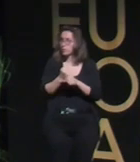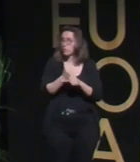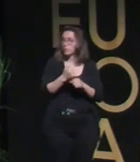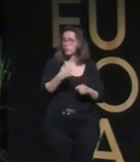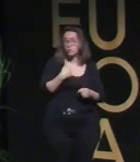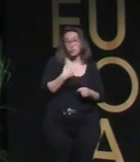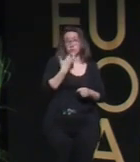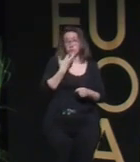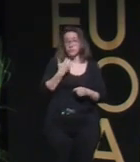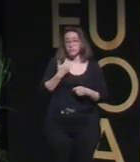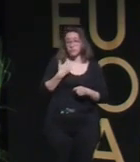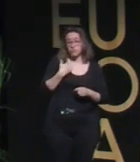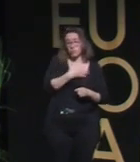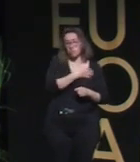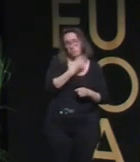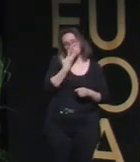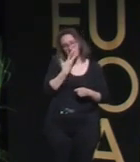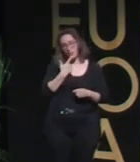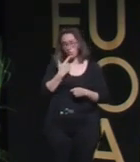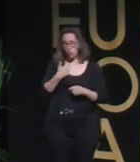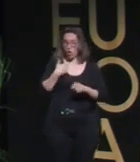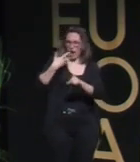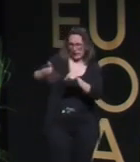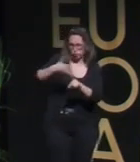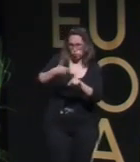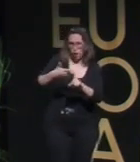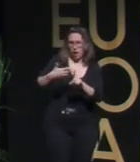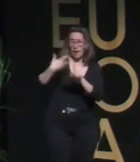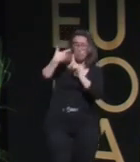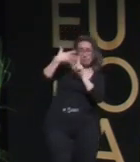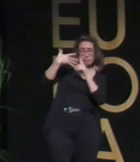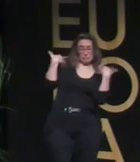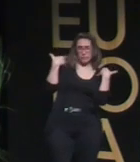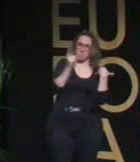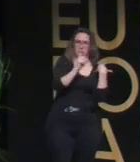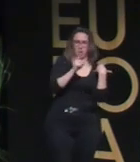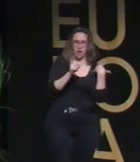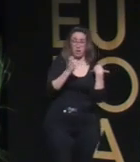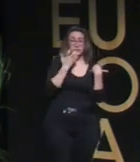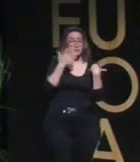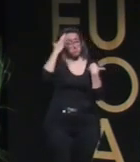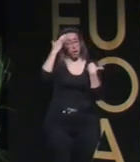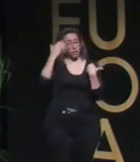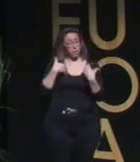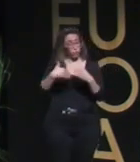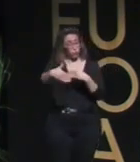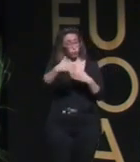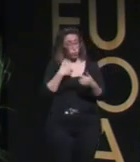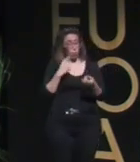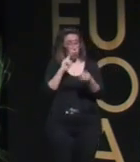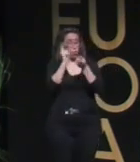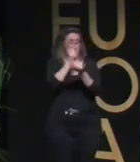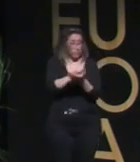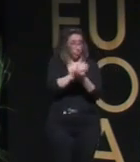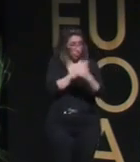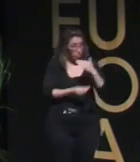prefiero volver a ser o ser agresora que volver a ser víctima, ¿no? Y sé que está mal, pero si tengo que sobrevivir, creo que volvería a ser, tendría que ser agresora, ¿no?